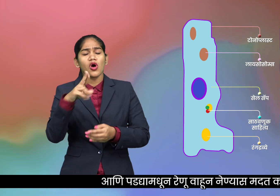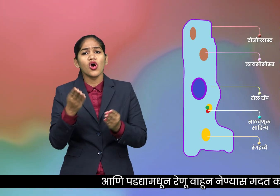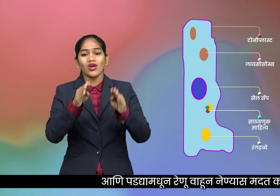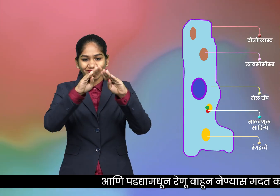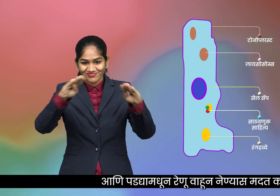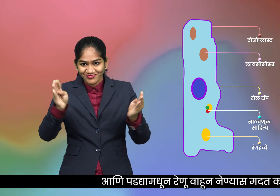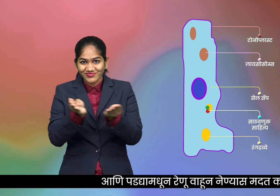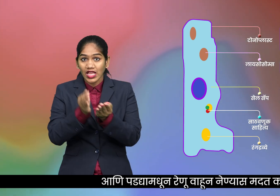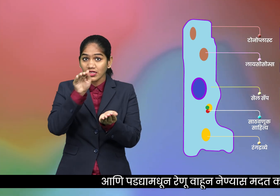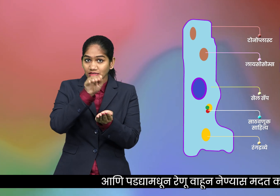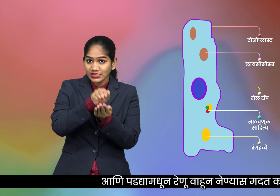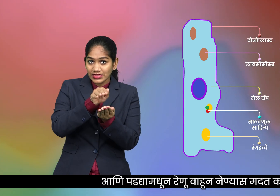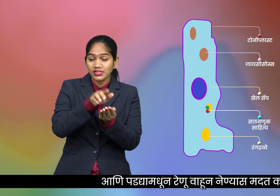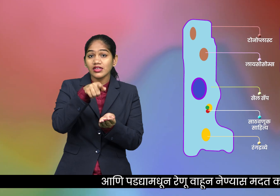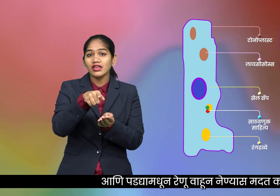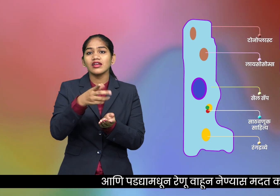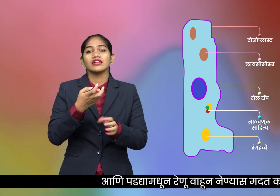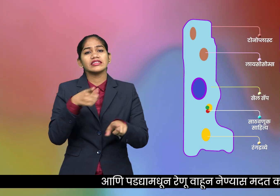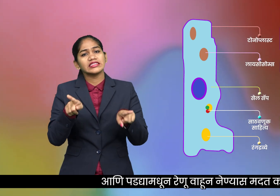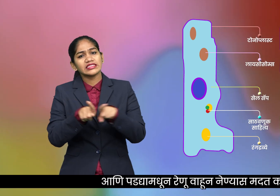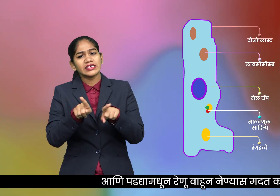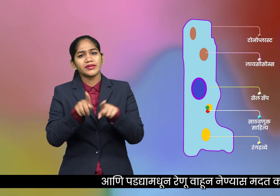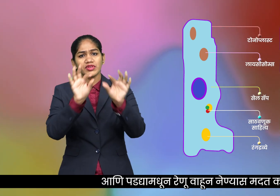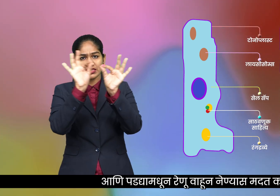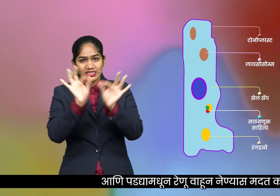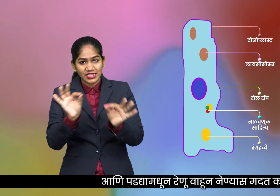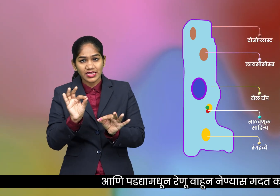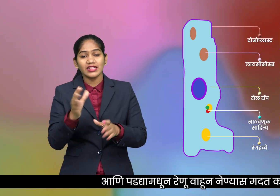आणि पडद्यामधून रेणू वाहून नेण्यास मदत करते.